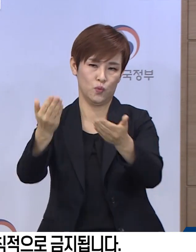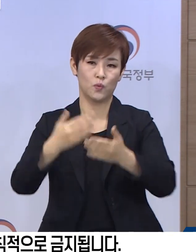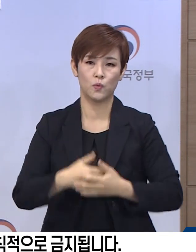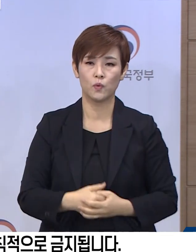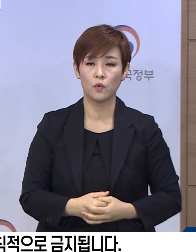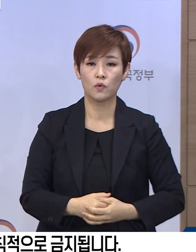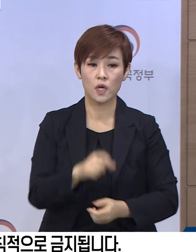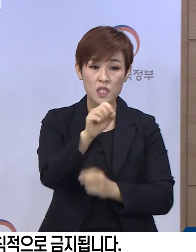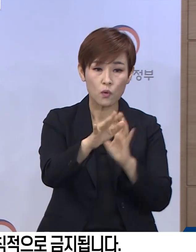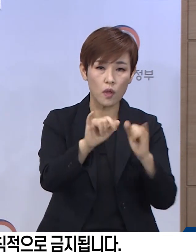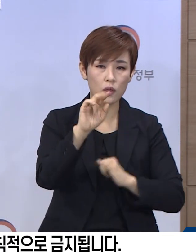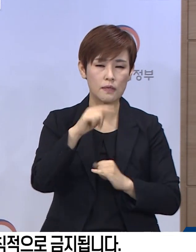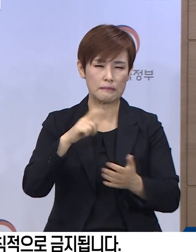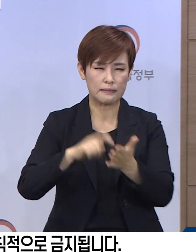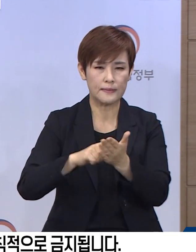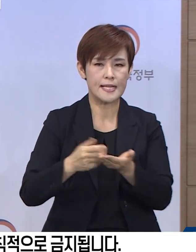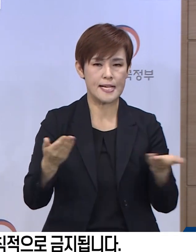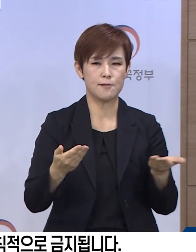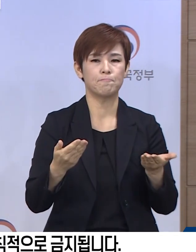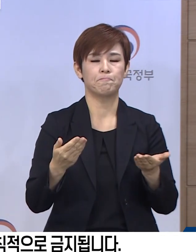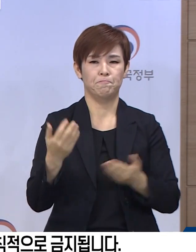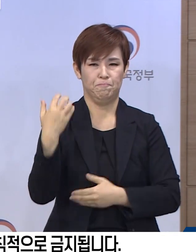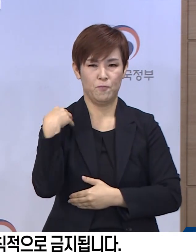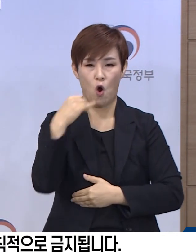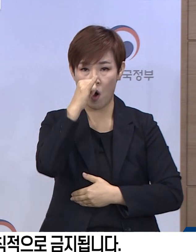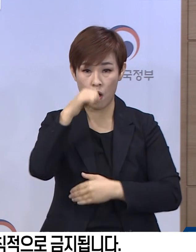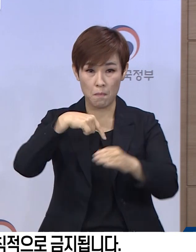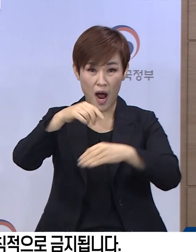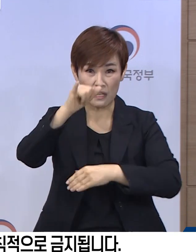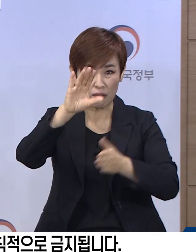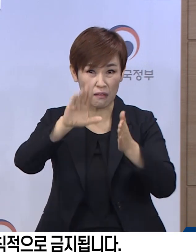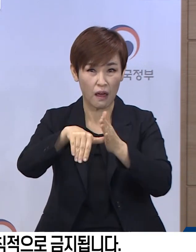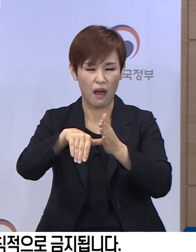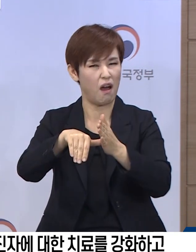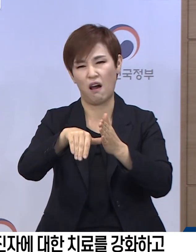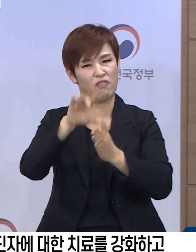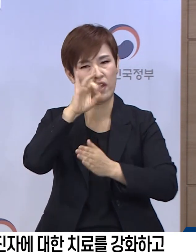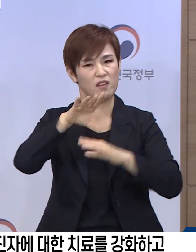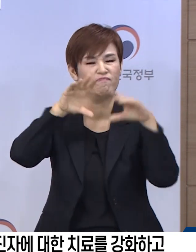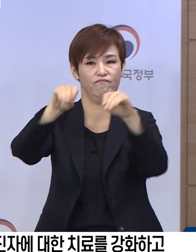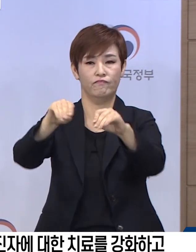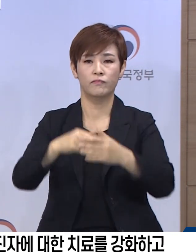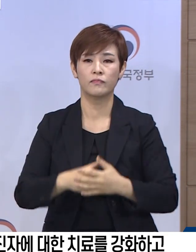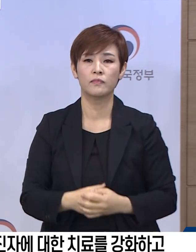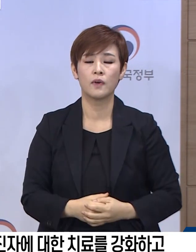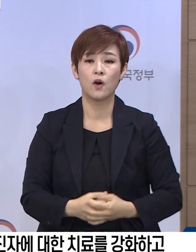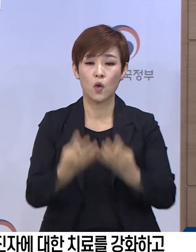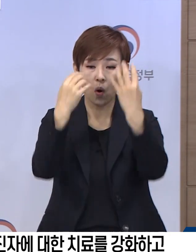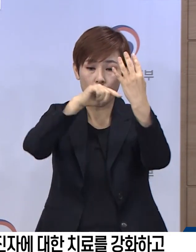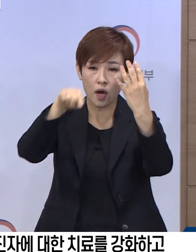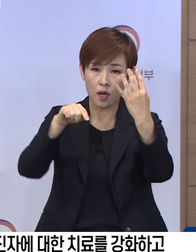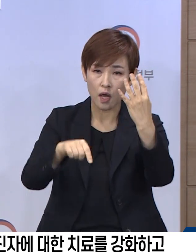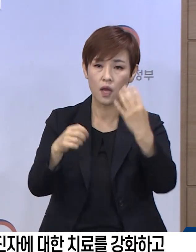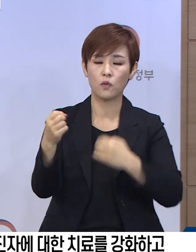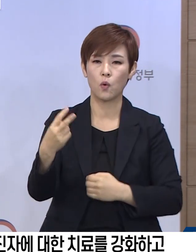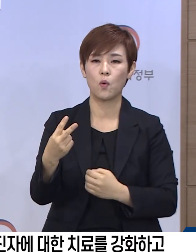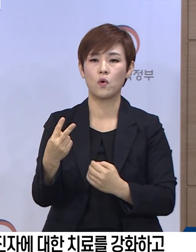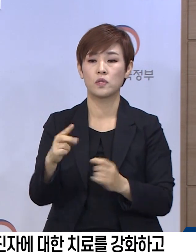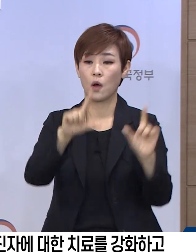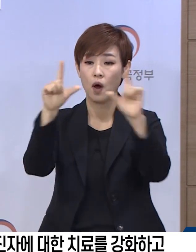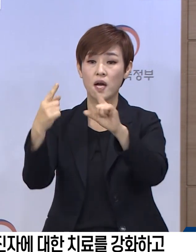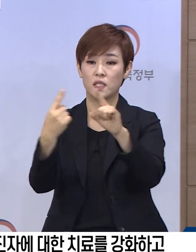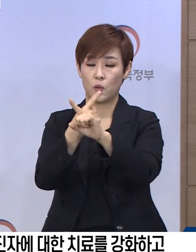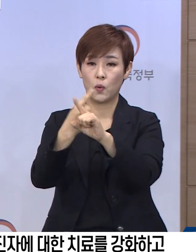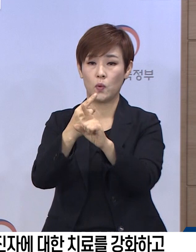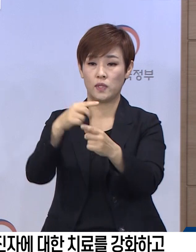직원들은 비상근무 체계를 유지하며 외부활동 욕실 원칙적으로 금지 됩니다 교정시설 과 지역사회 안 의 생활 치료 센터를 마련하여